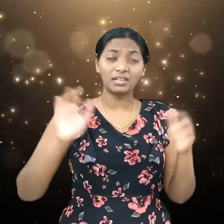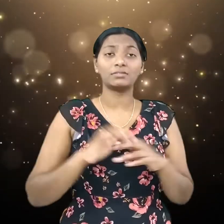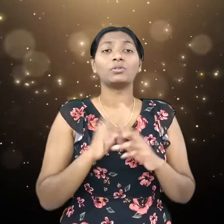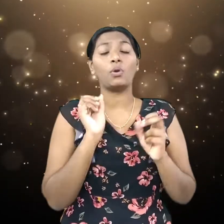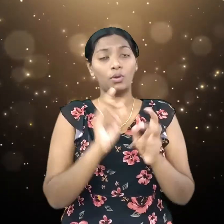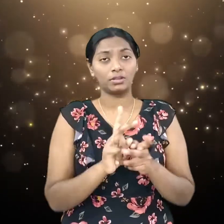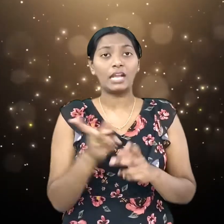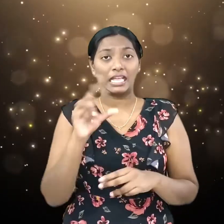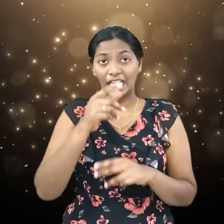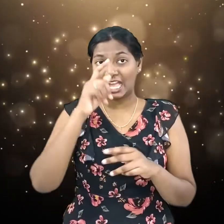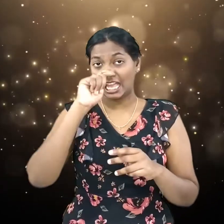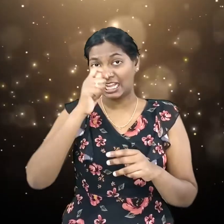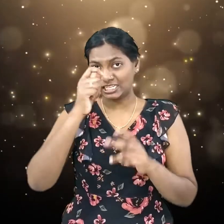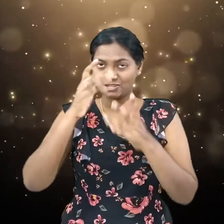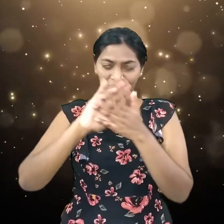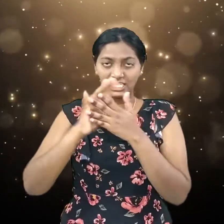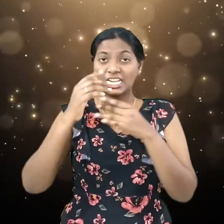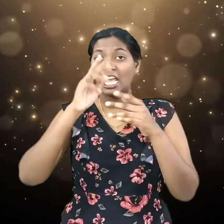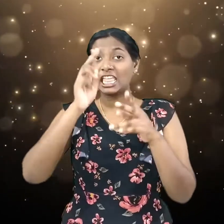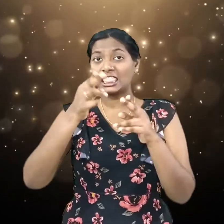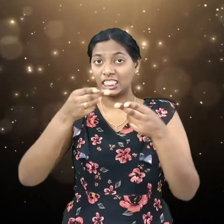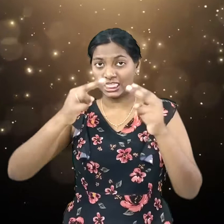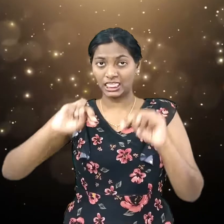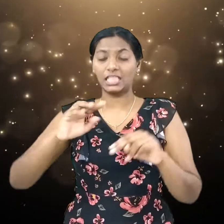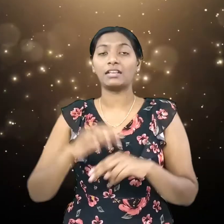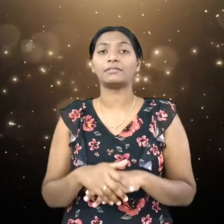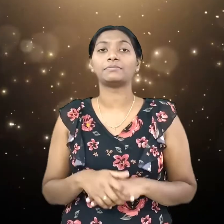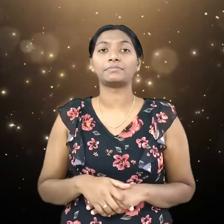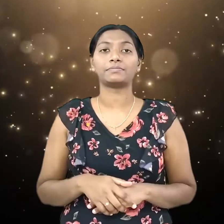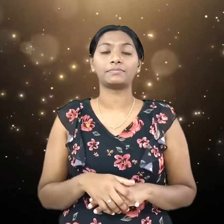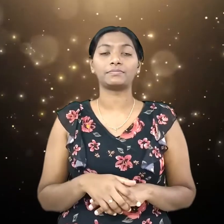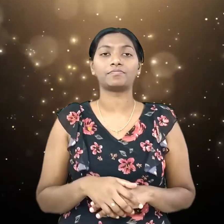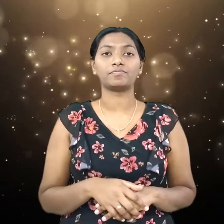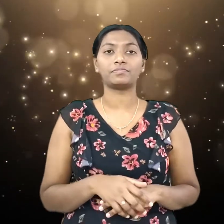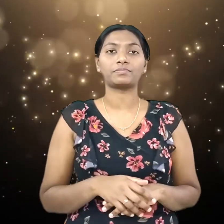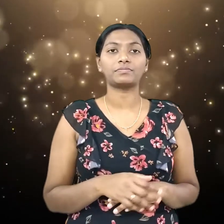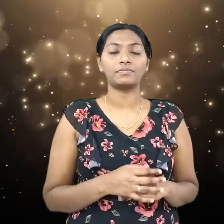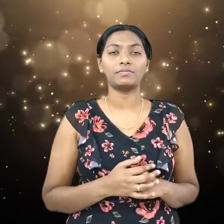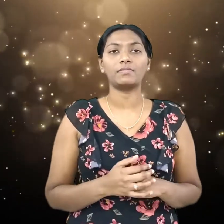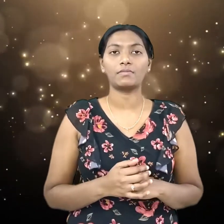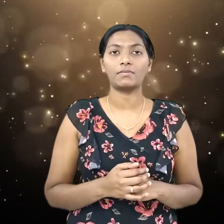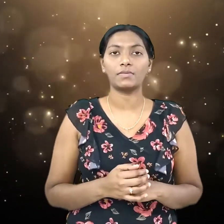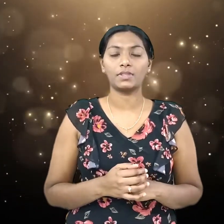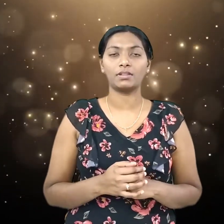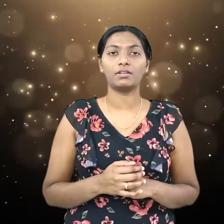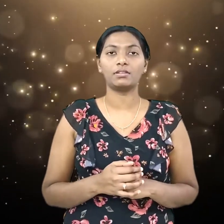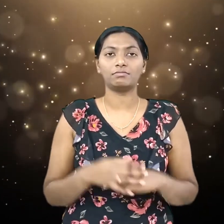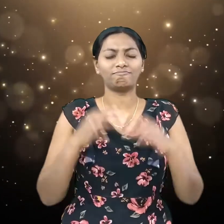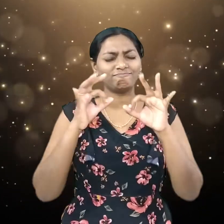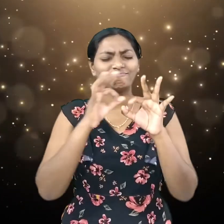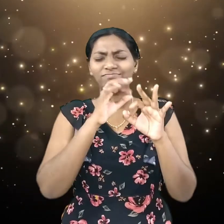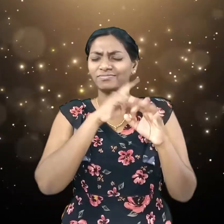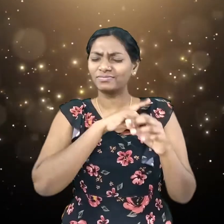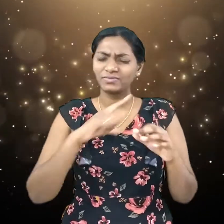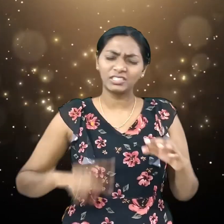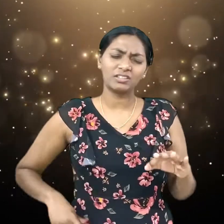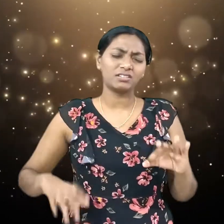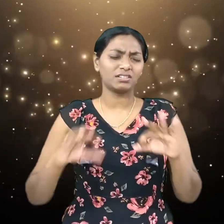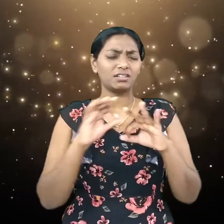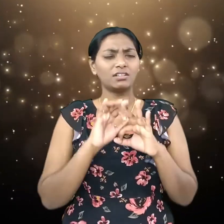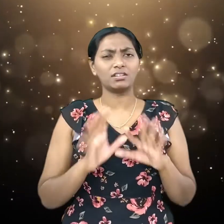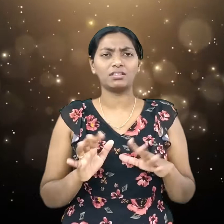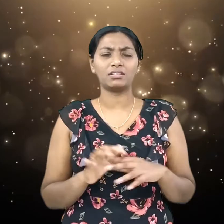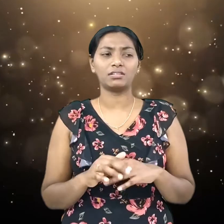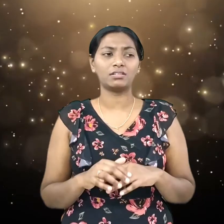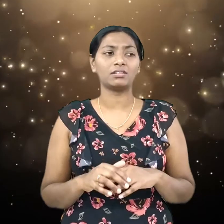is the fellowship of the mystery. Oh Lord, वो कह रहा मैं सबको बताऊं कि ये